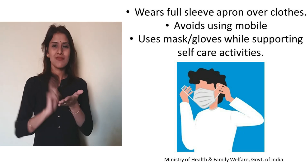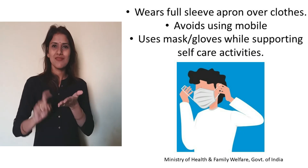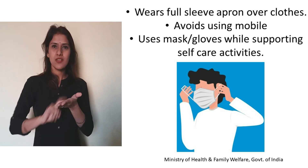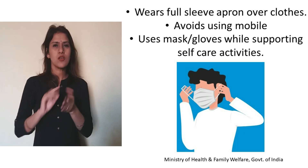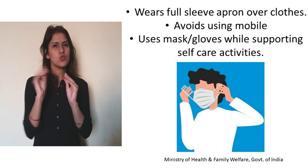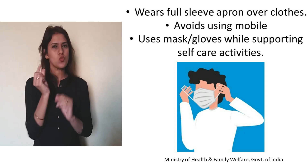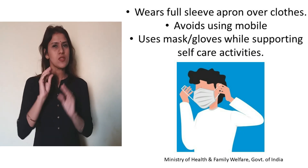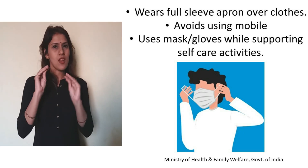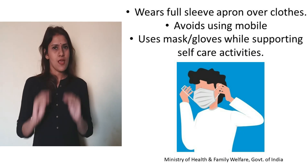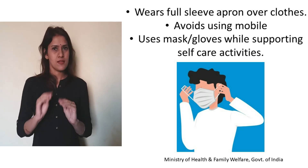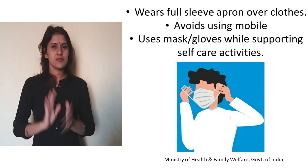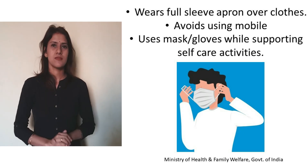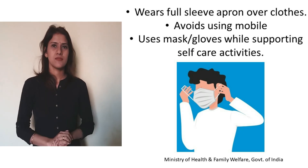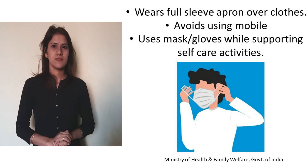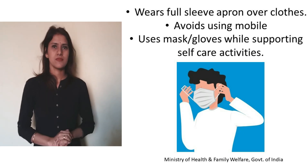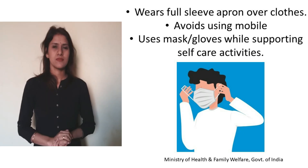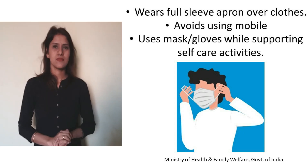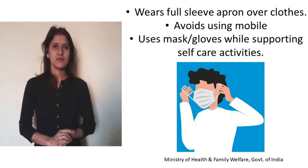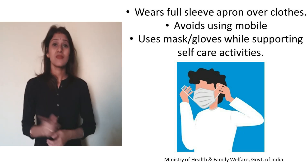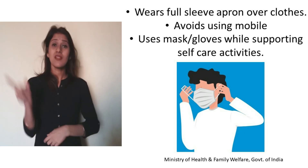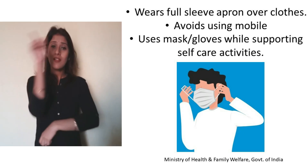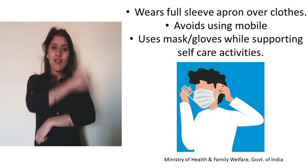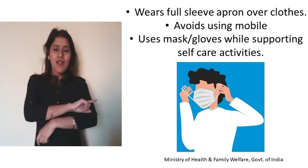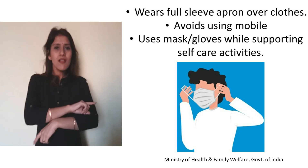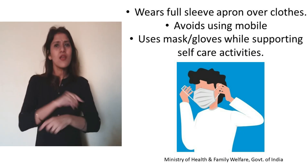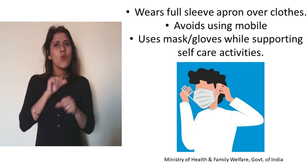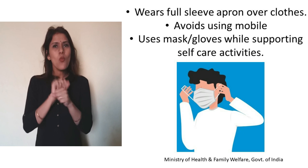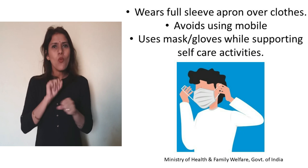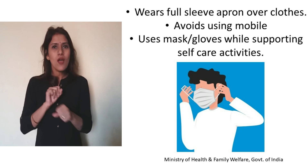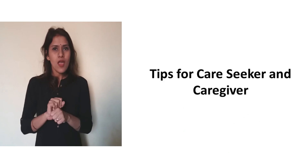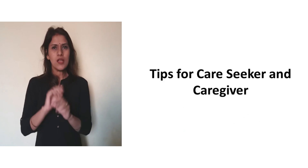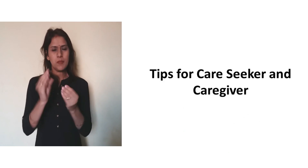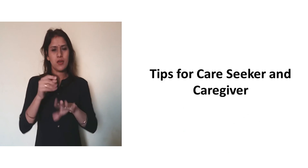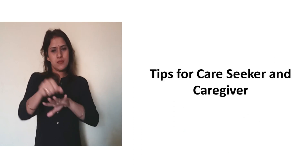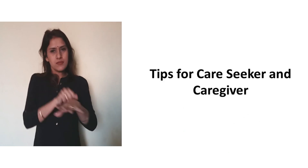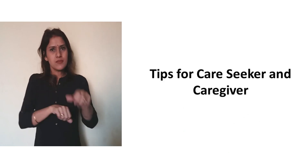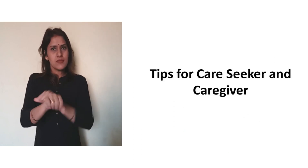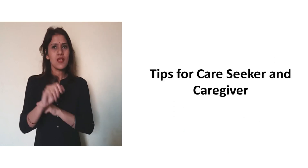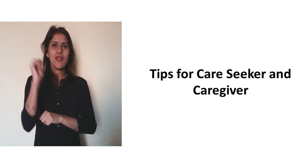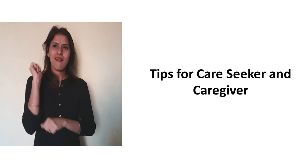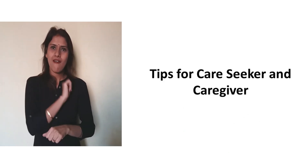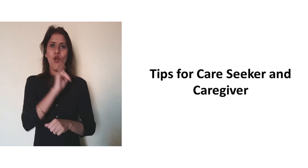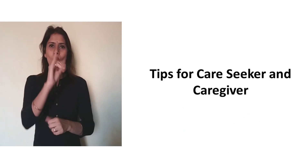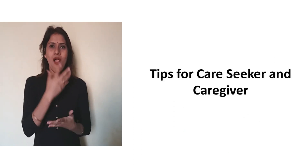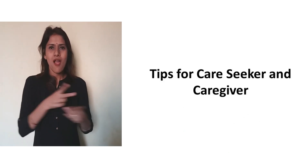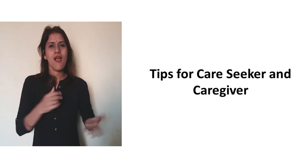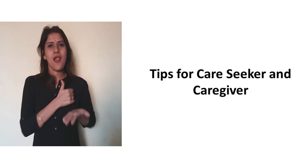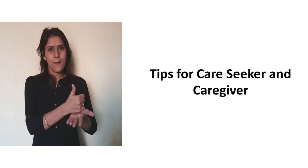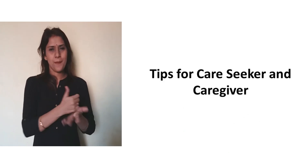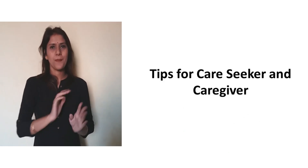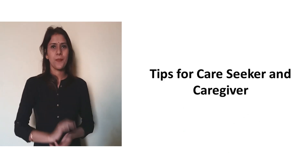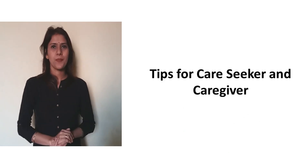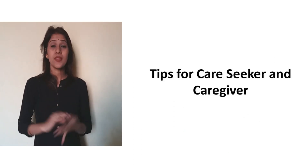से कम करें। दैनिक जीवन के कार्यों के दौरान मास्क व दस्तानों का प्रयोग करें। पर्सन विद